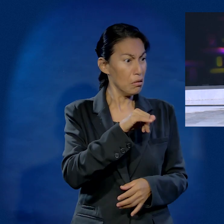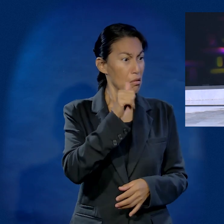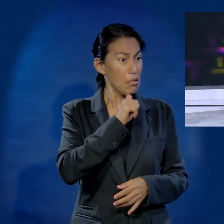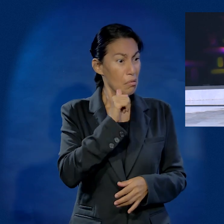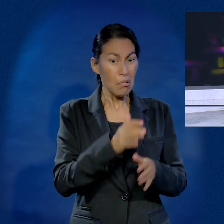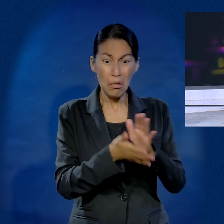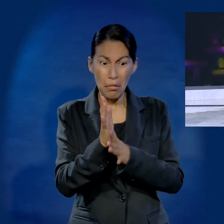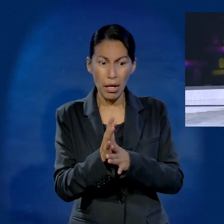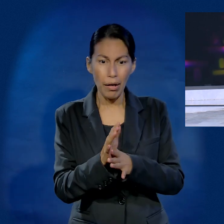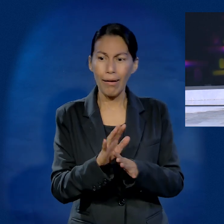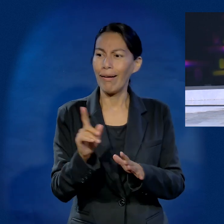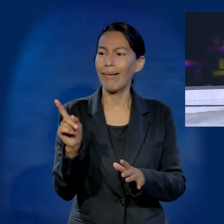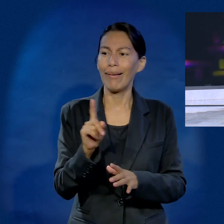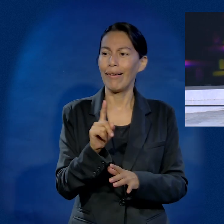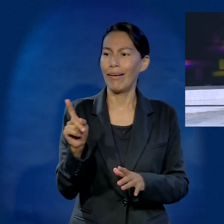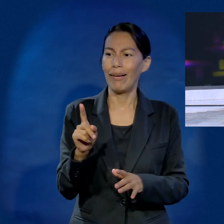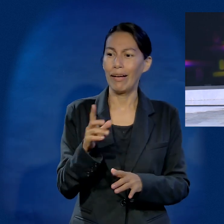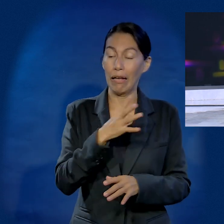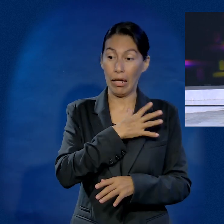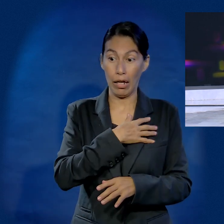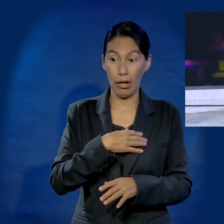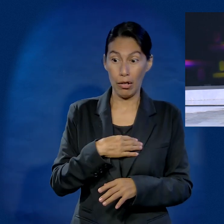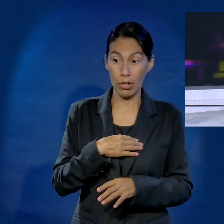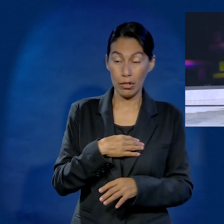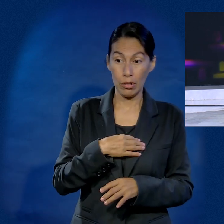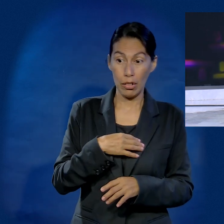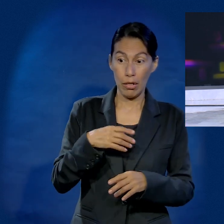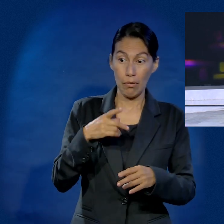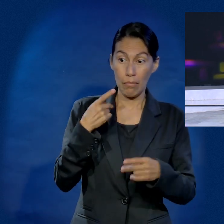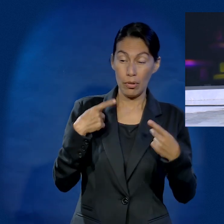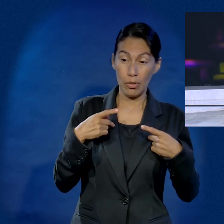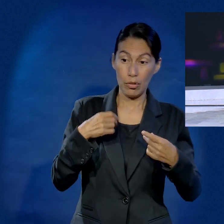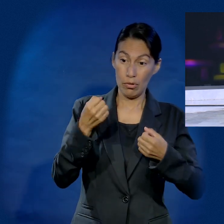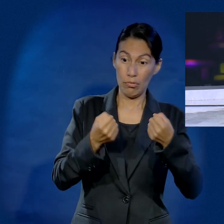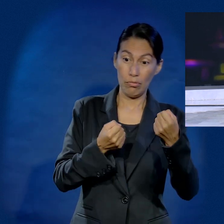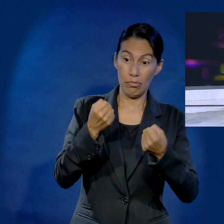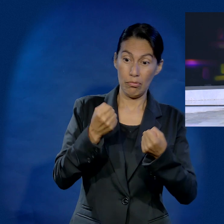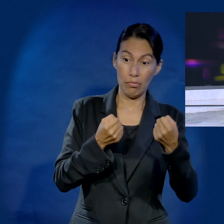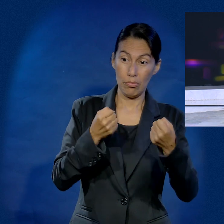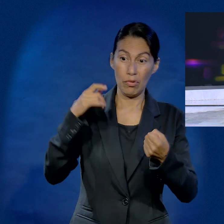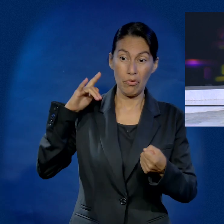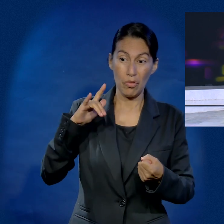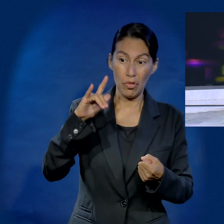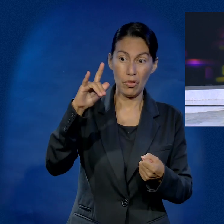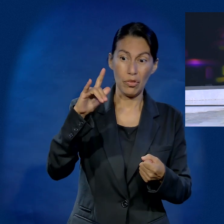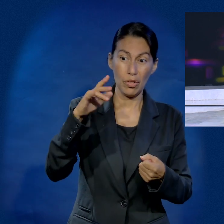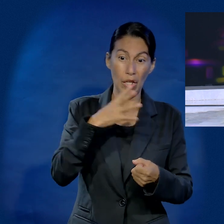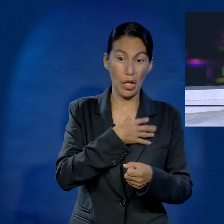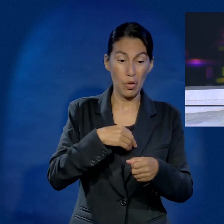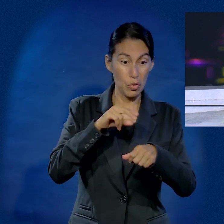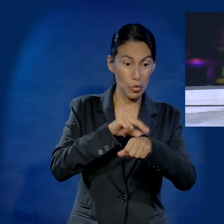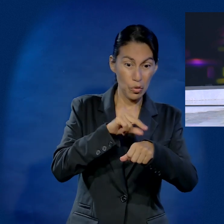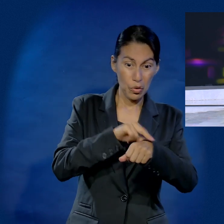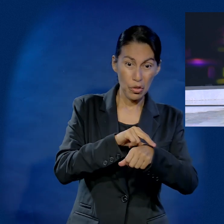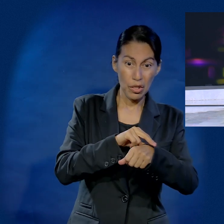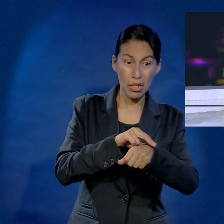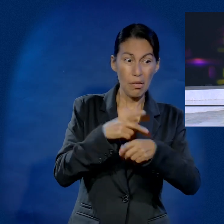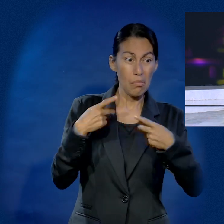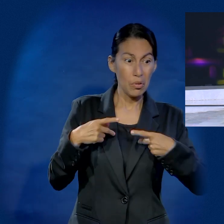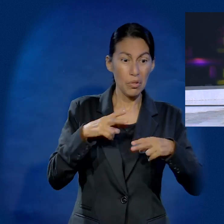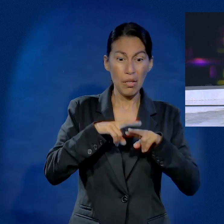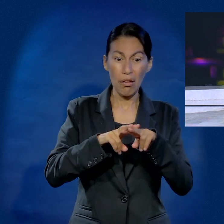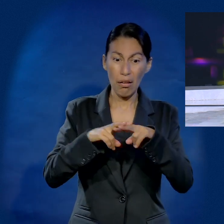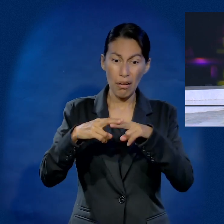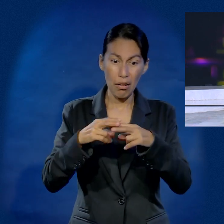que siempre nos deja. No, a ver. Los hijos de los pilotos de aviones también se van, mija. Y los de los trailers también se van. Y los hijos